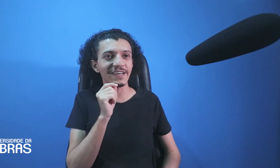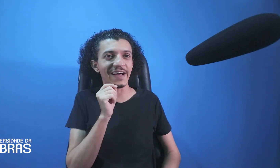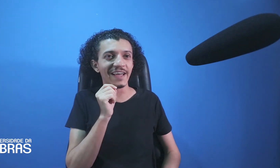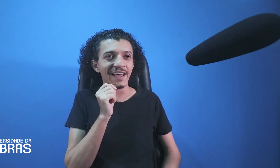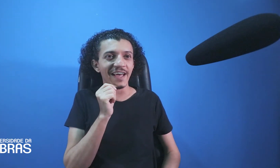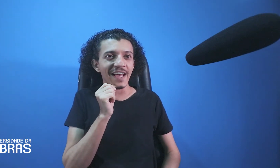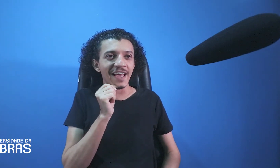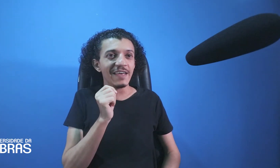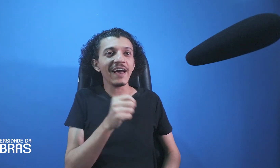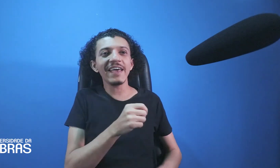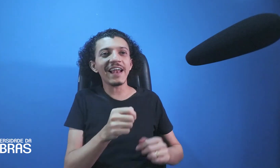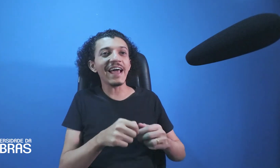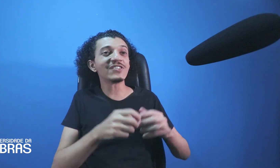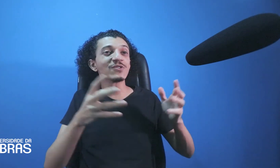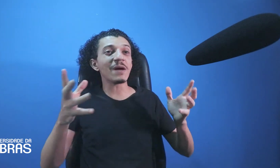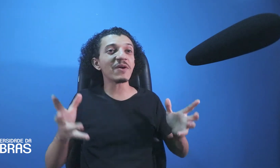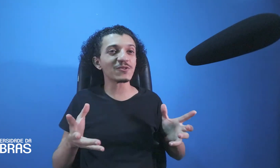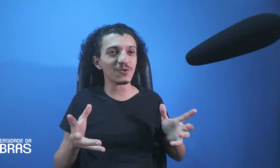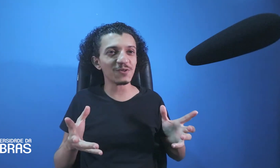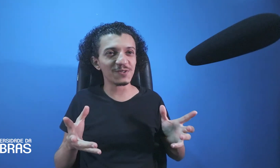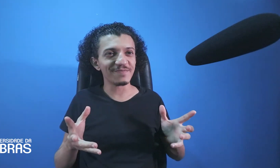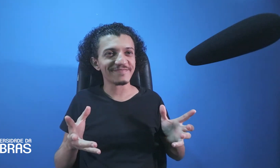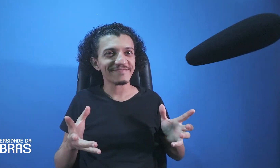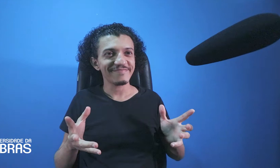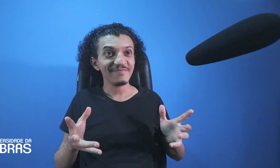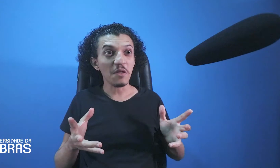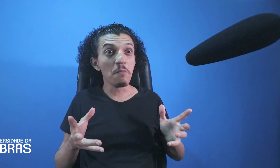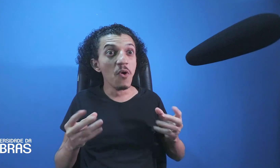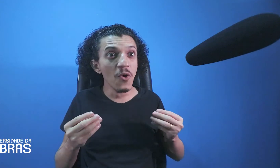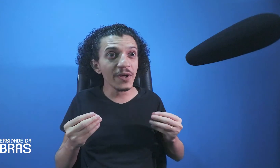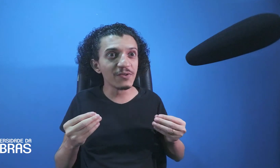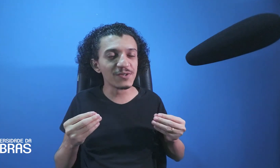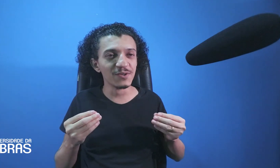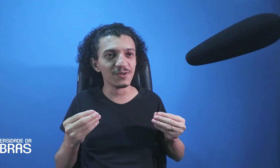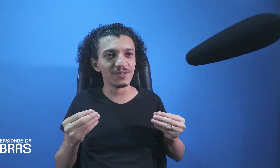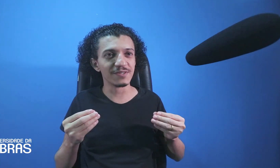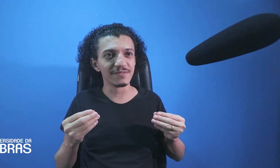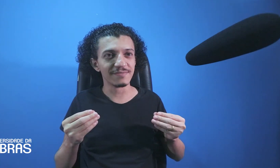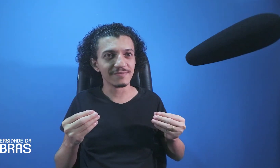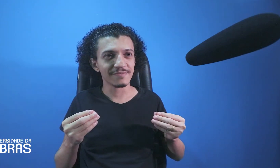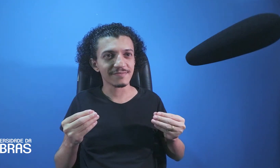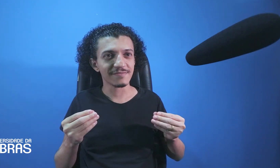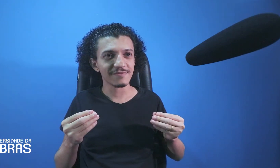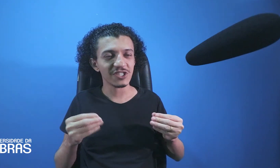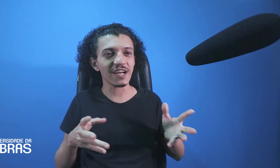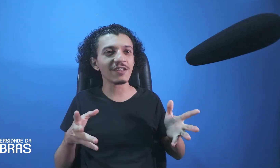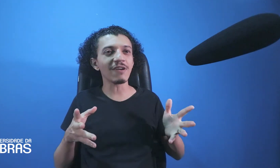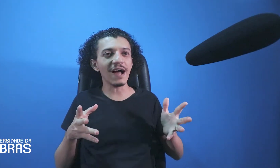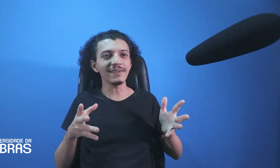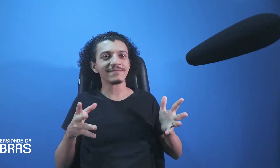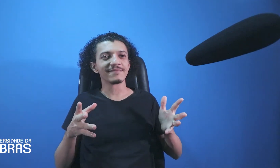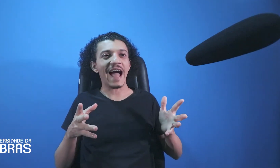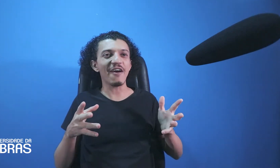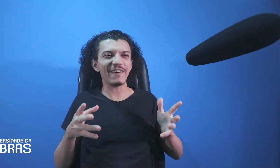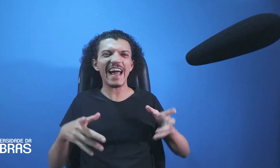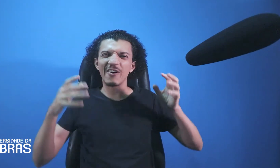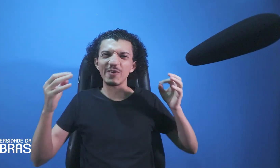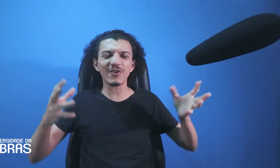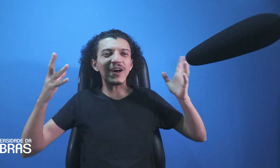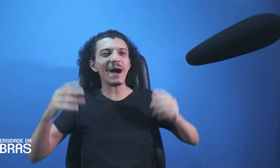lá. E aí lá eles tinham os amigos surdos. Muitos surdos. Chegando lá, aí eu falei, agora eu vou colocar a